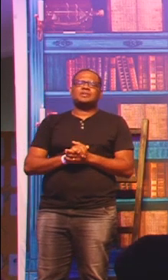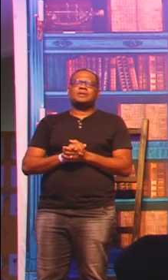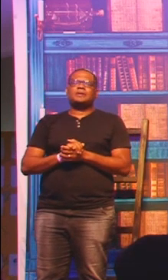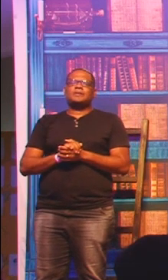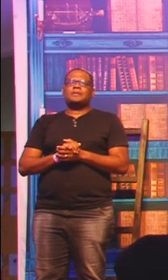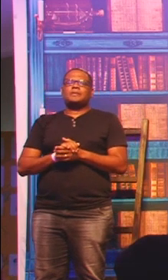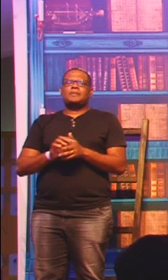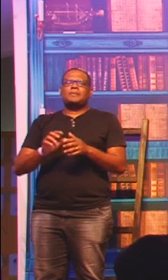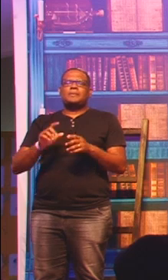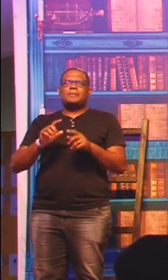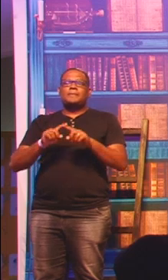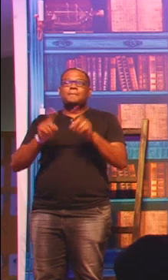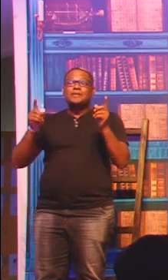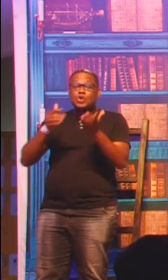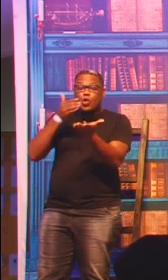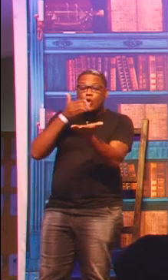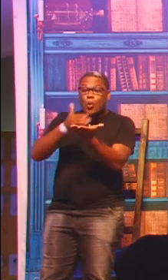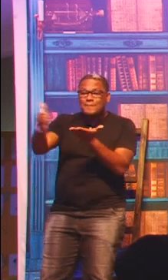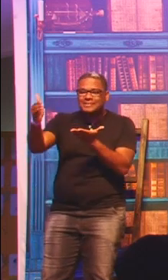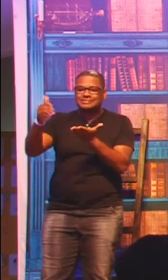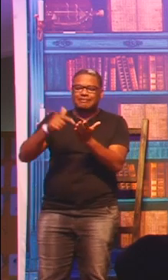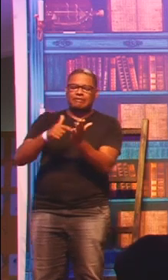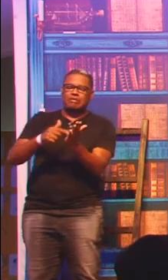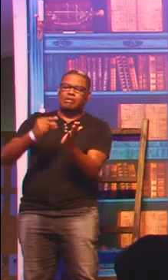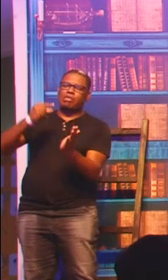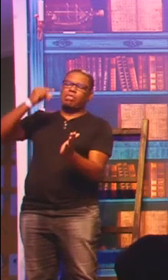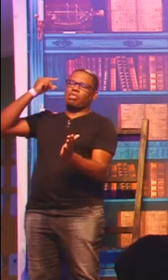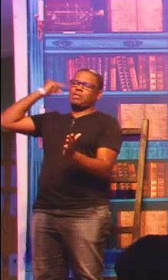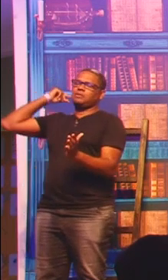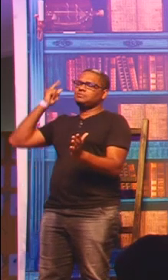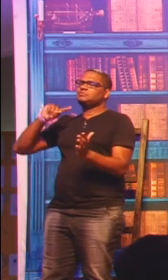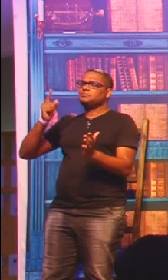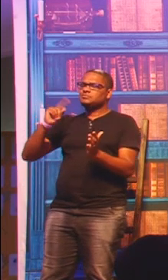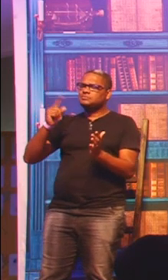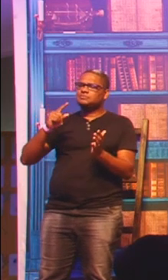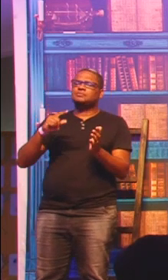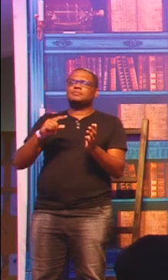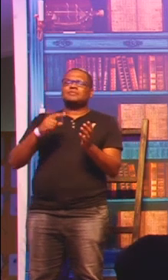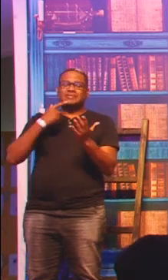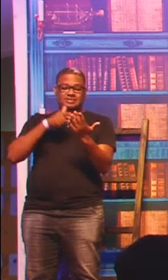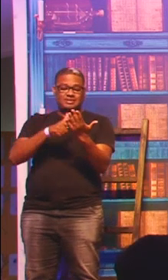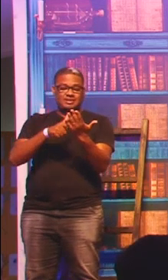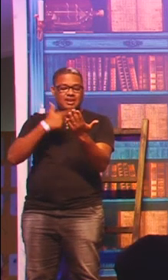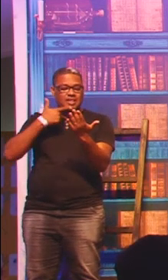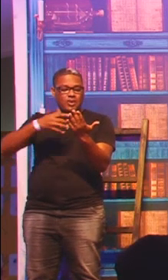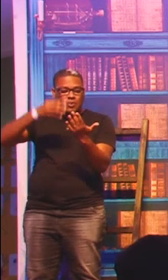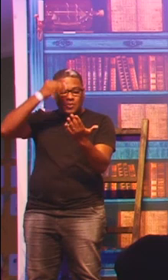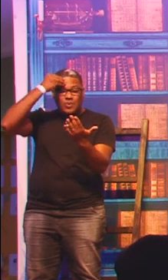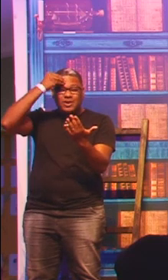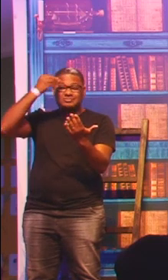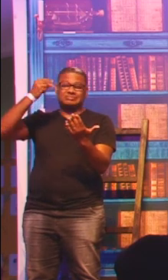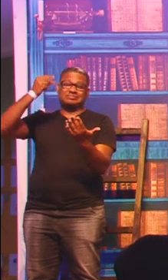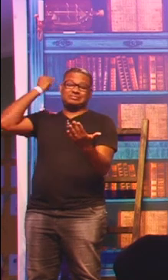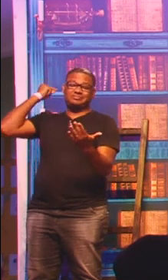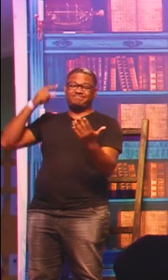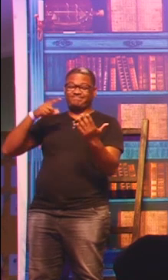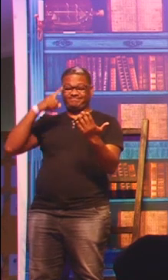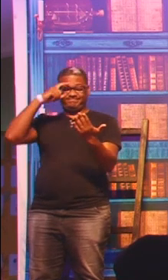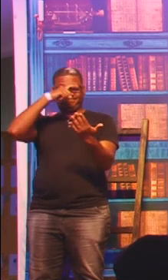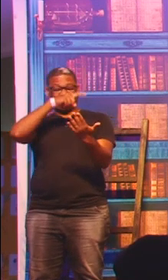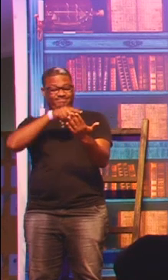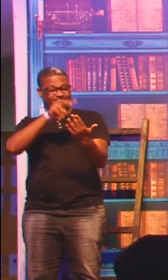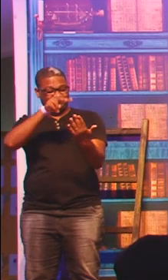sempre o começo deve ser aquele que é apresentado, né? Porque é uma linguagem de outra época, né?